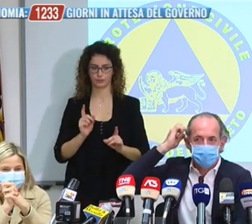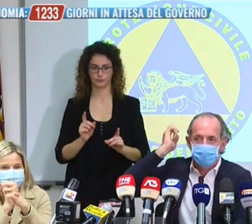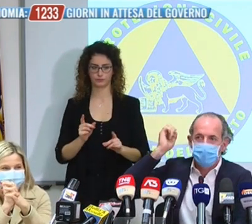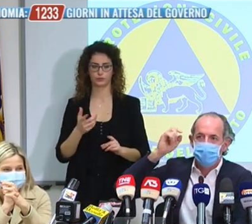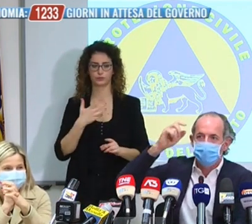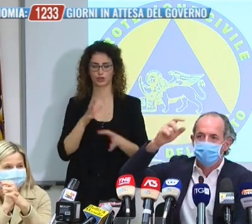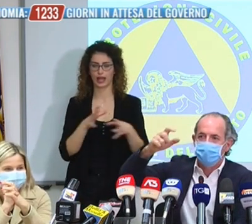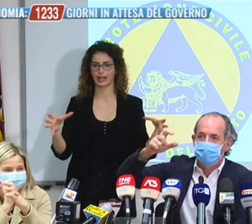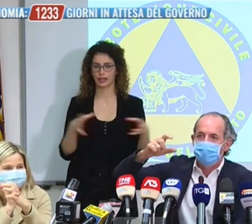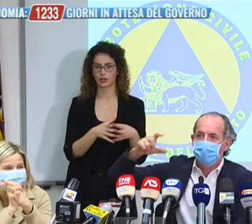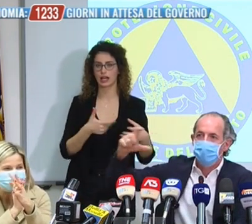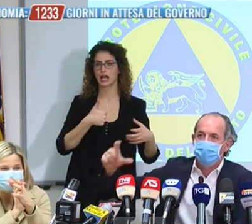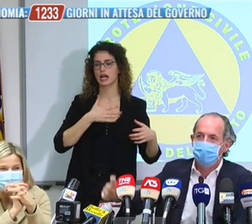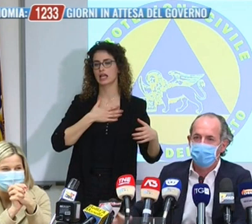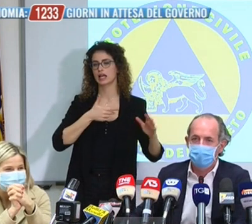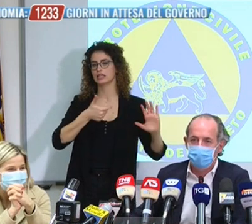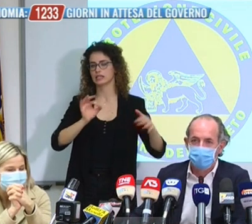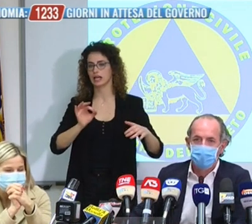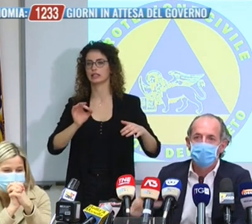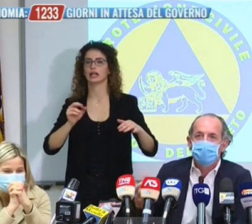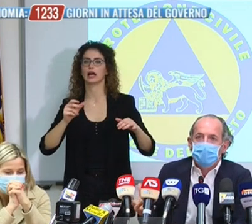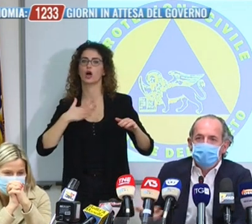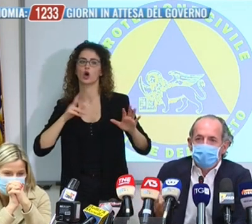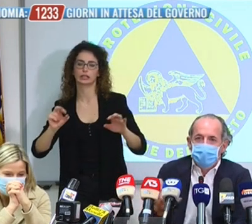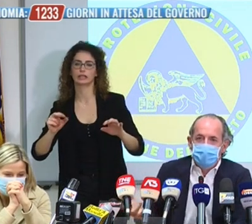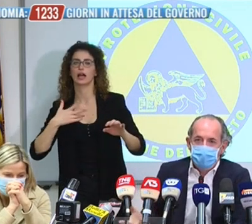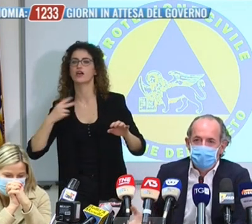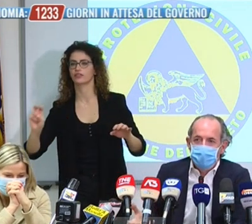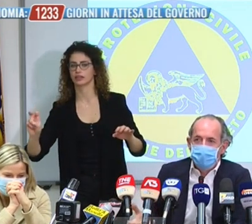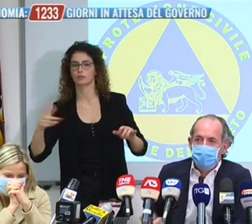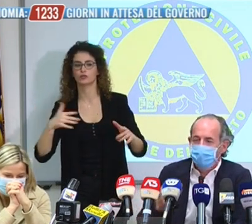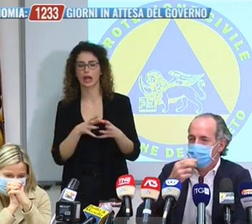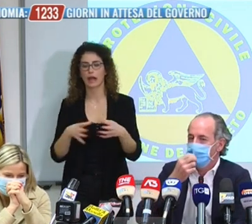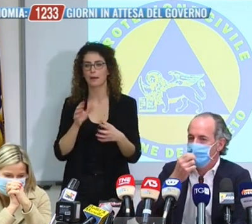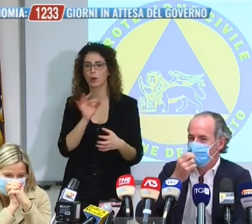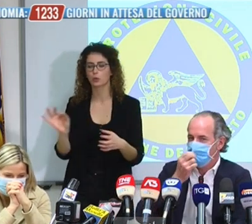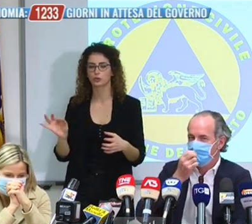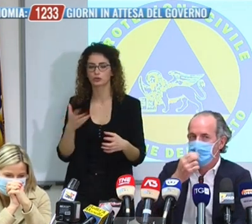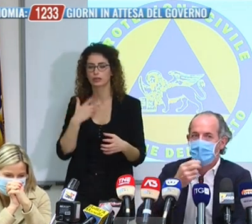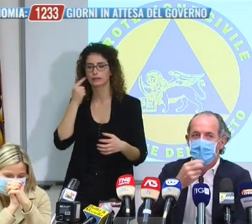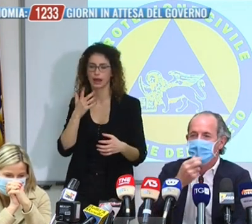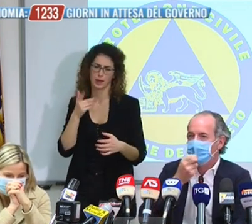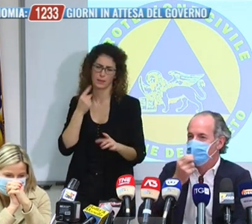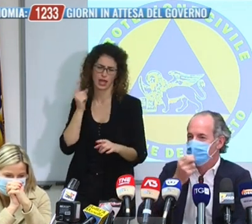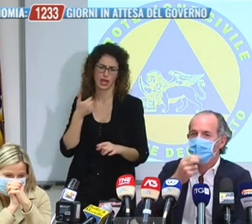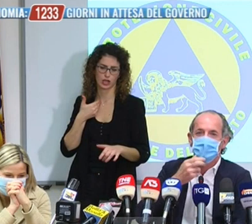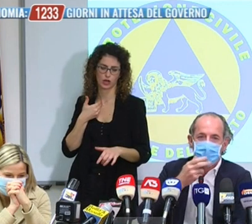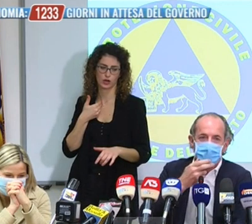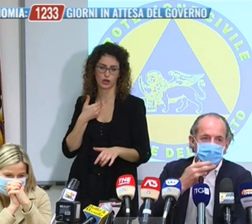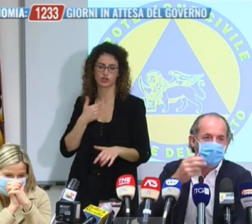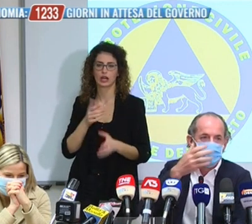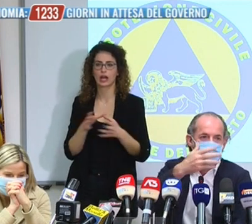il sessantenne, il settantenne e il ventenne. In alcune categorie lo sapete meglio di me, no? Se io pensassi alla categoria